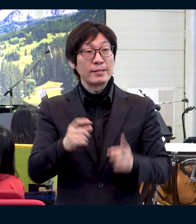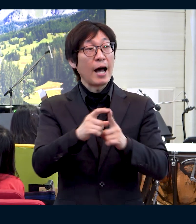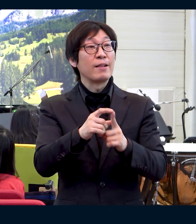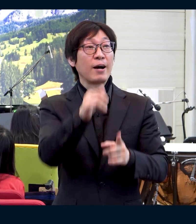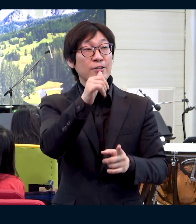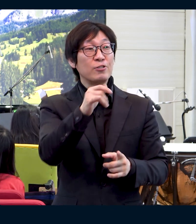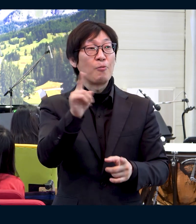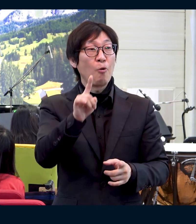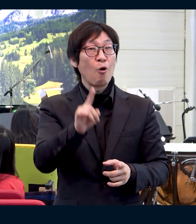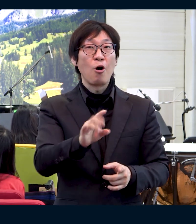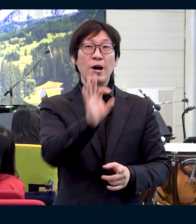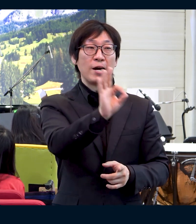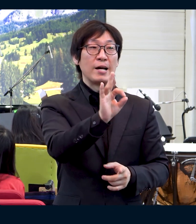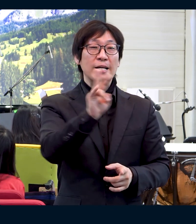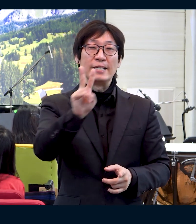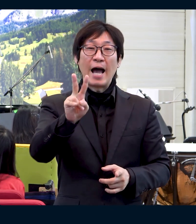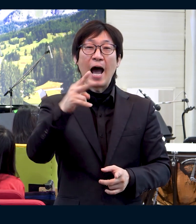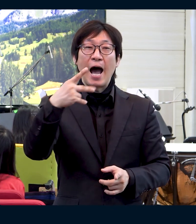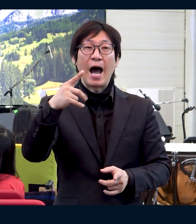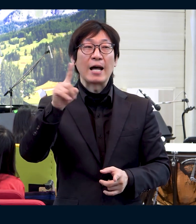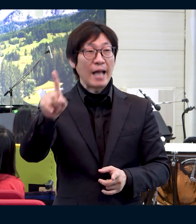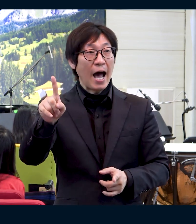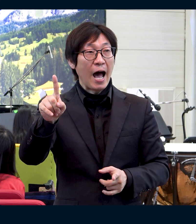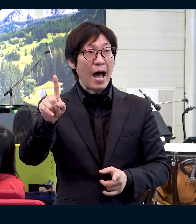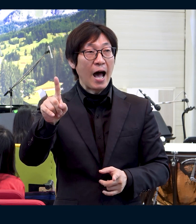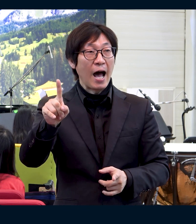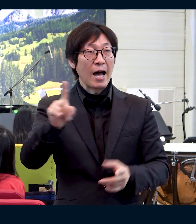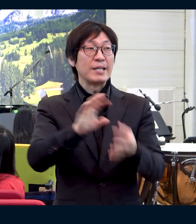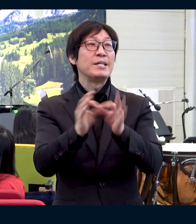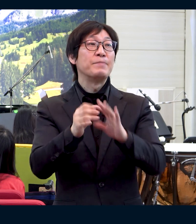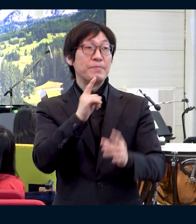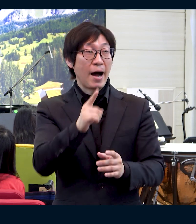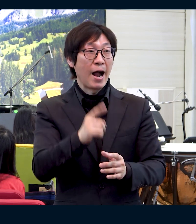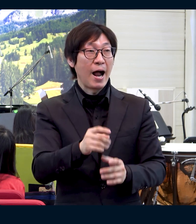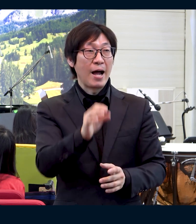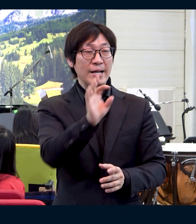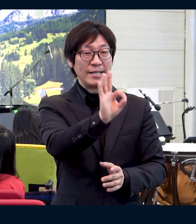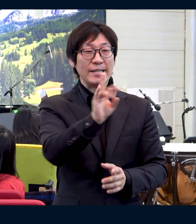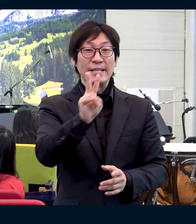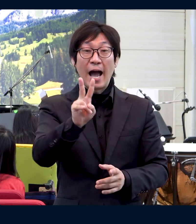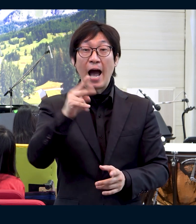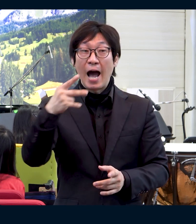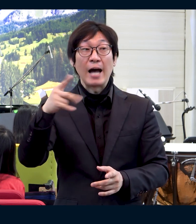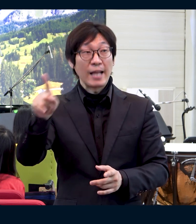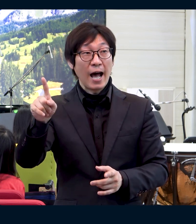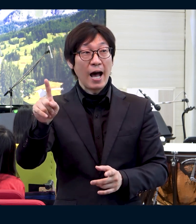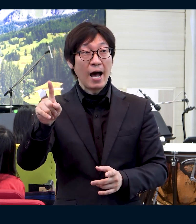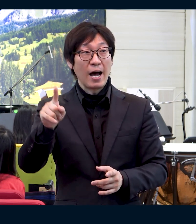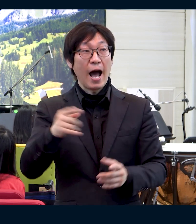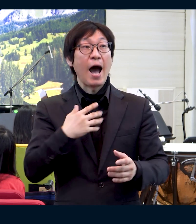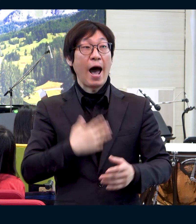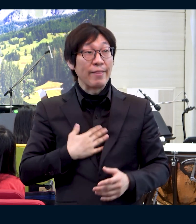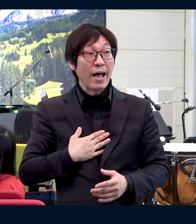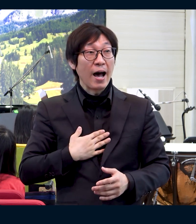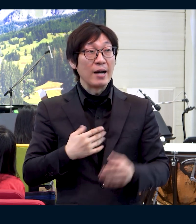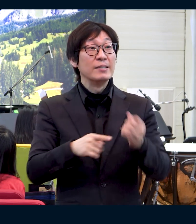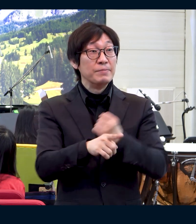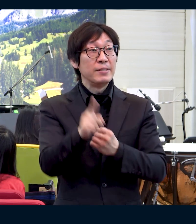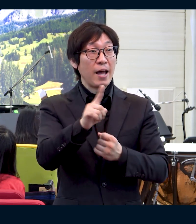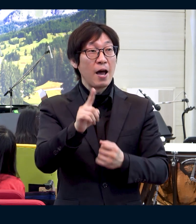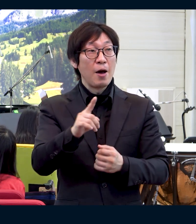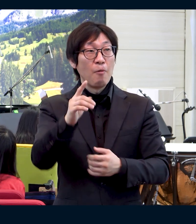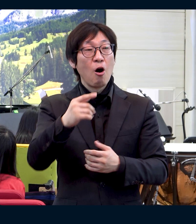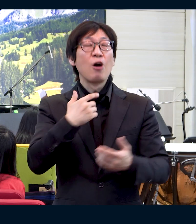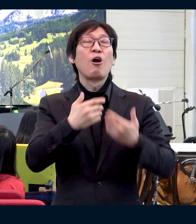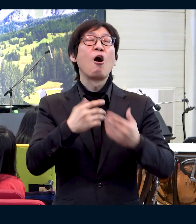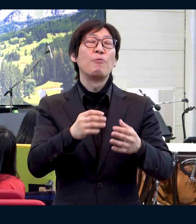단어를 씁니다. 그 야다라는 단어는요, 하나님을 알다, 하나님을 알 때 경험을 통해서, 체험을 통해서 하나님을 아는